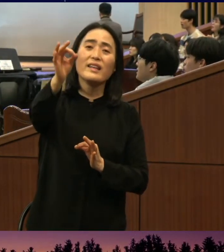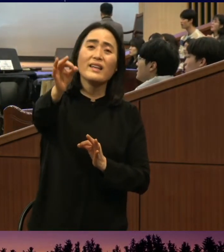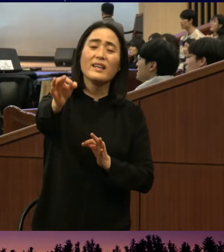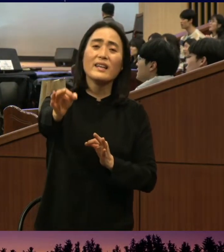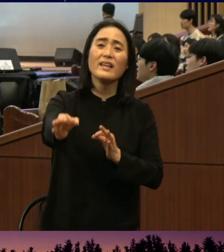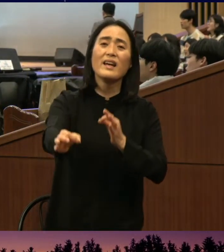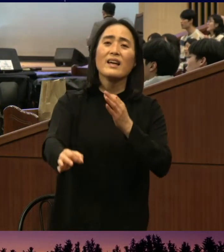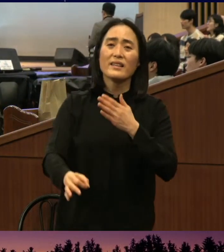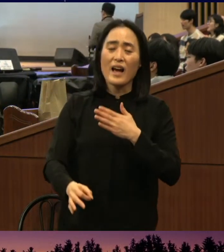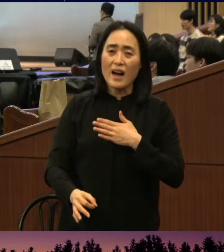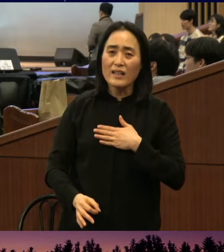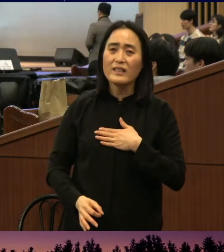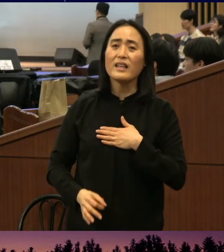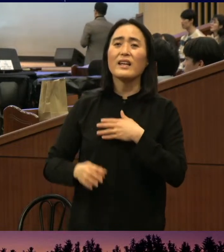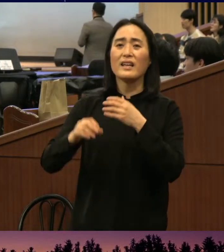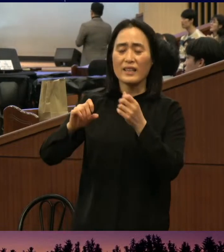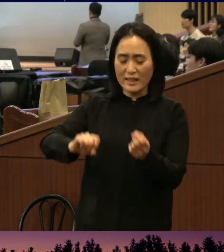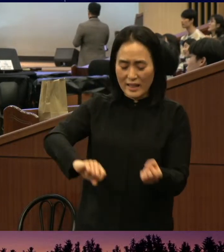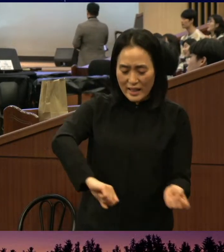영원히 나를